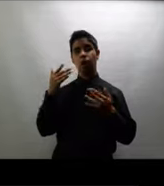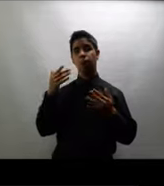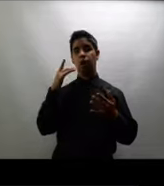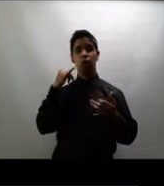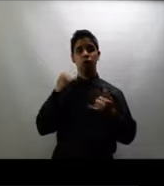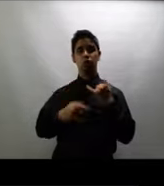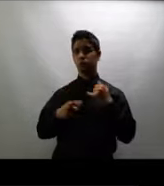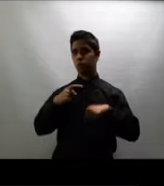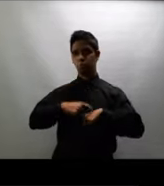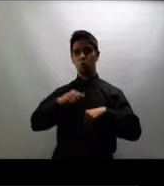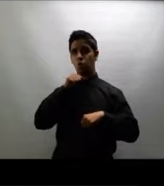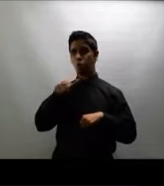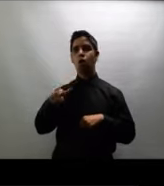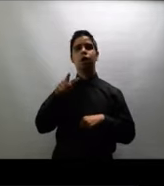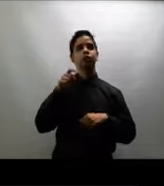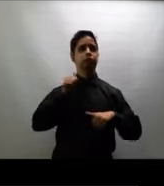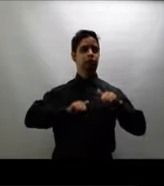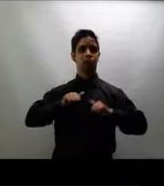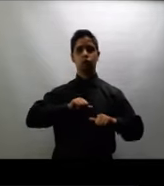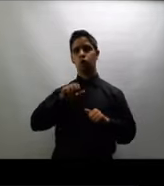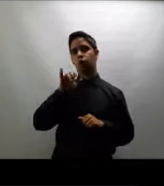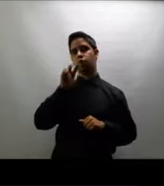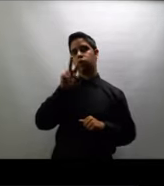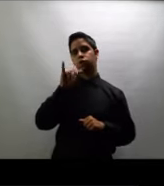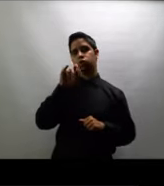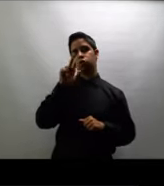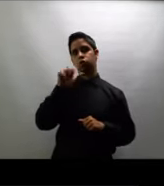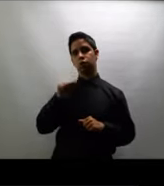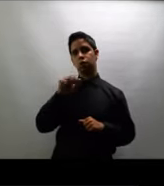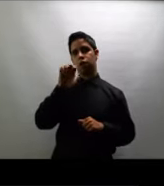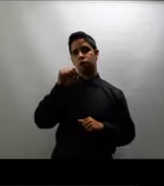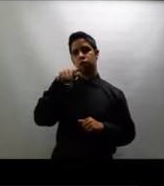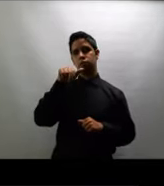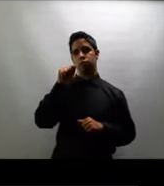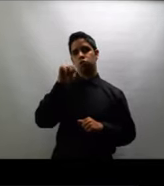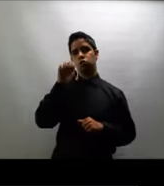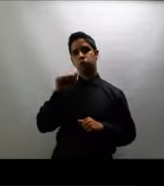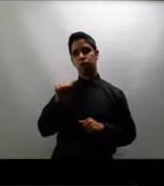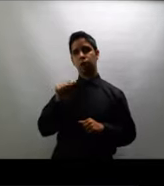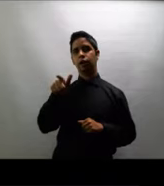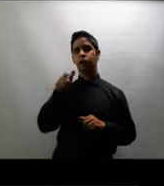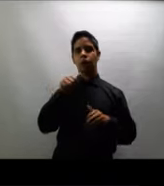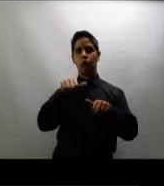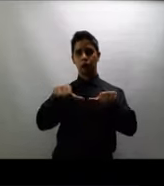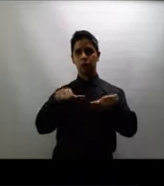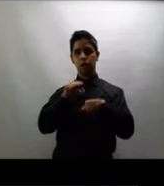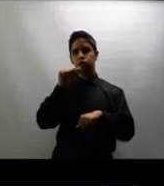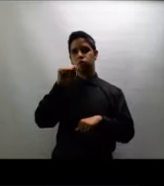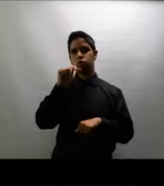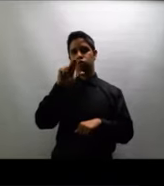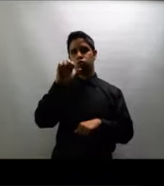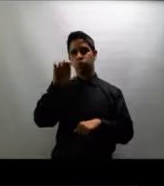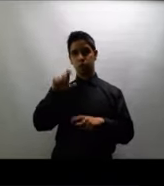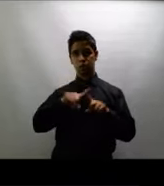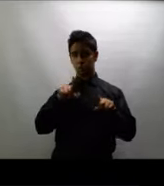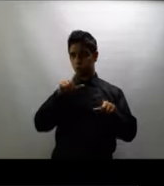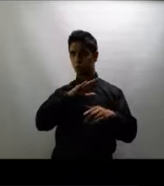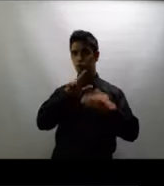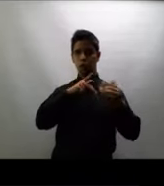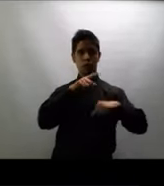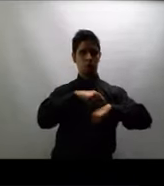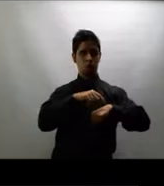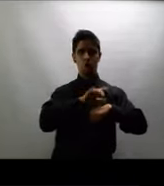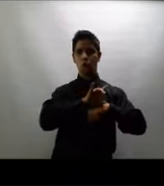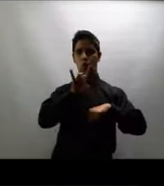Teatro Victoria Espinosa en Santurce. Y a las 8 de la noche todas las funciones, incluyendo domingo. Eso es